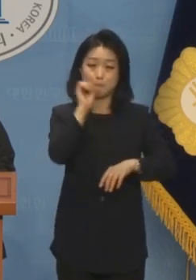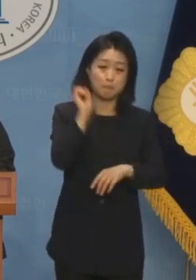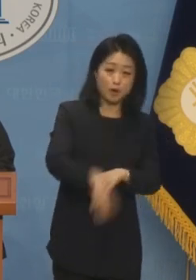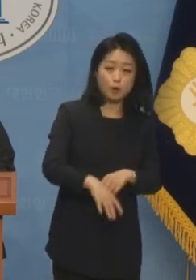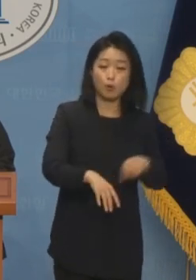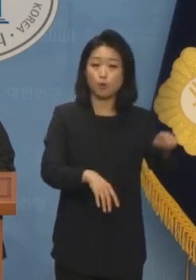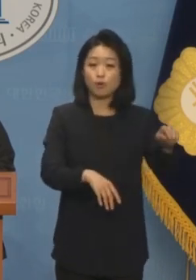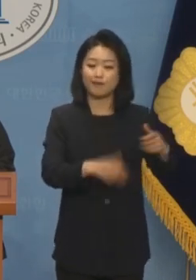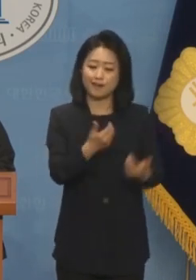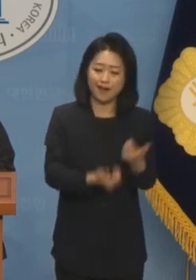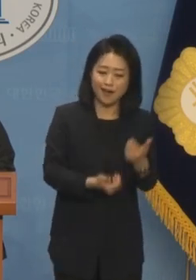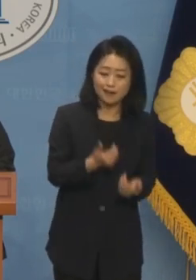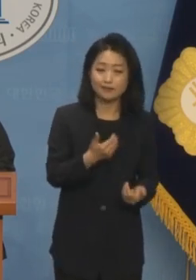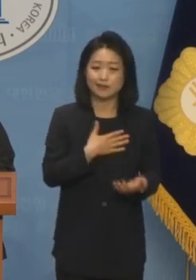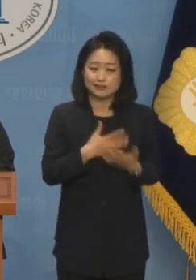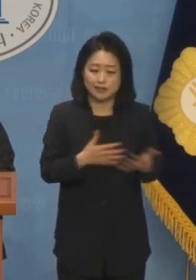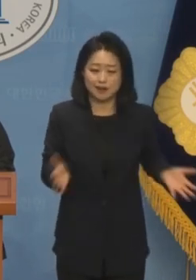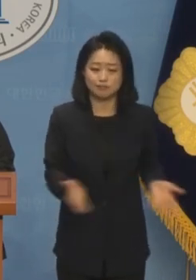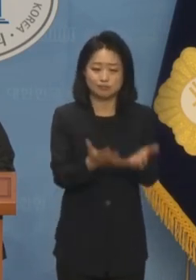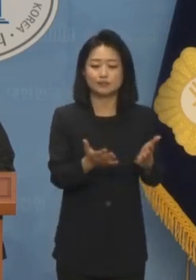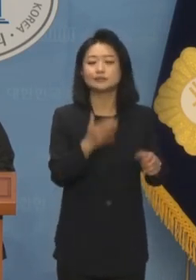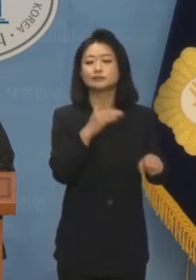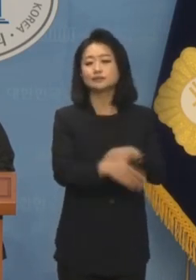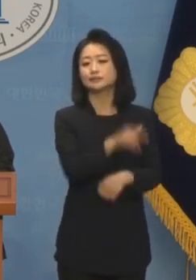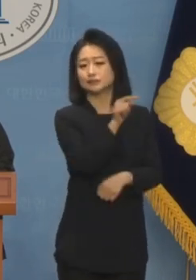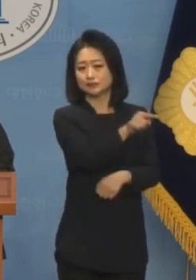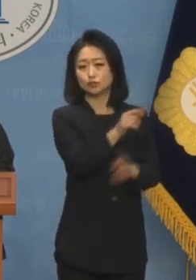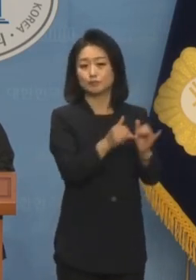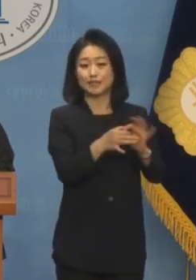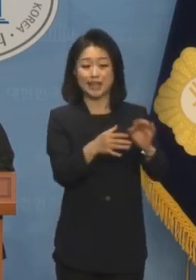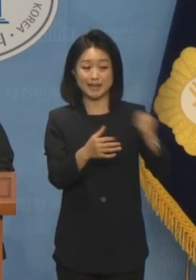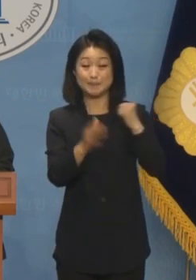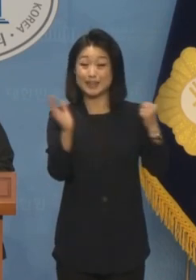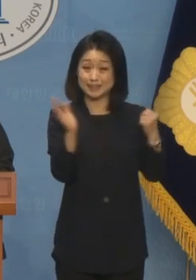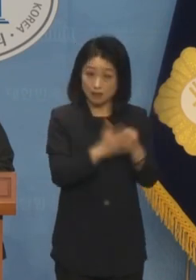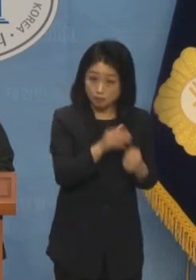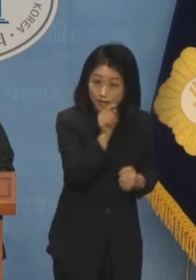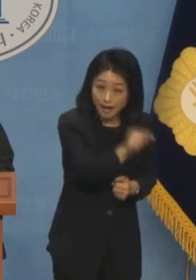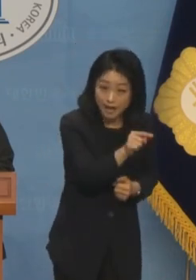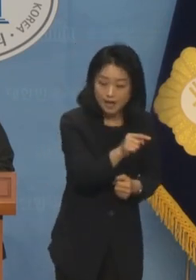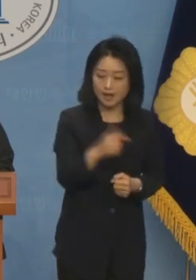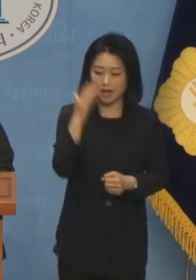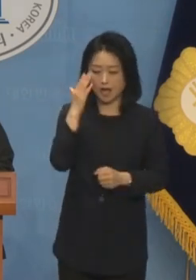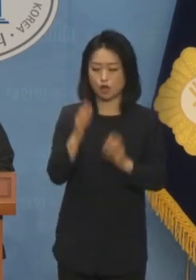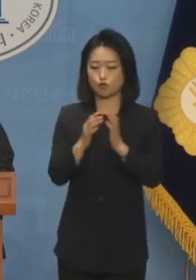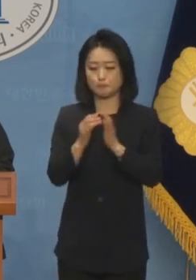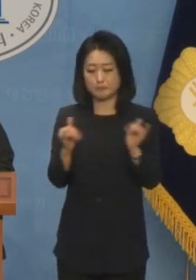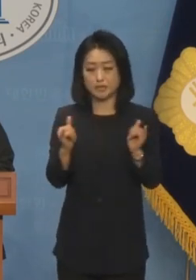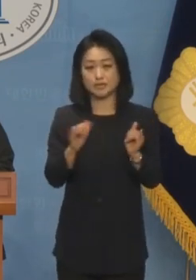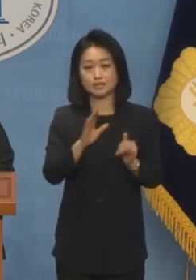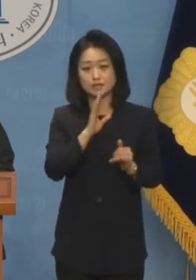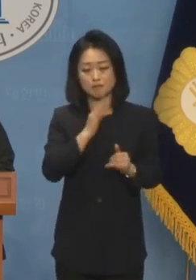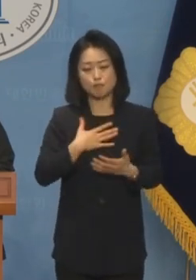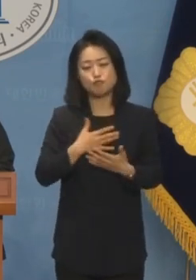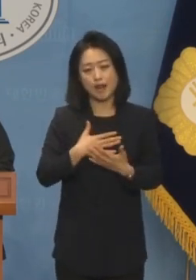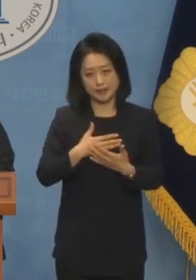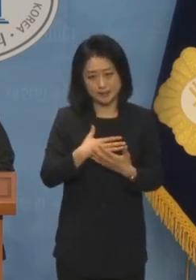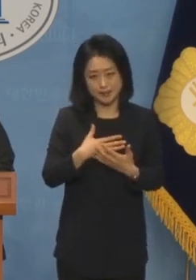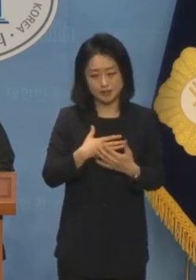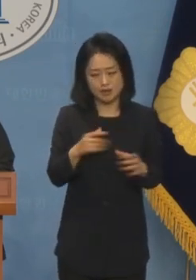오직 갈등과 긴장만을 조성하고 있는 국민의힘 때문에 우리 국민은 몹시